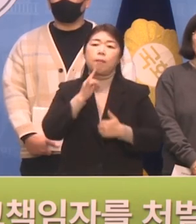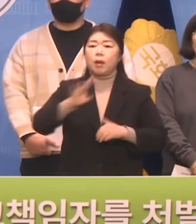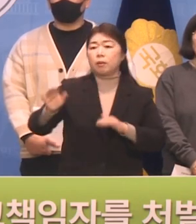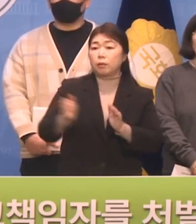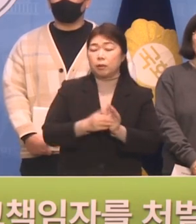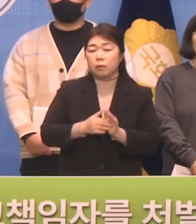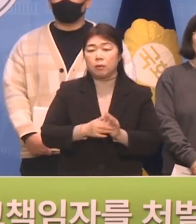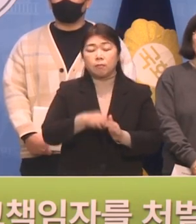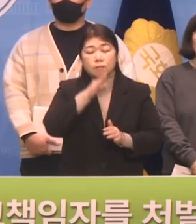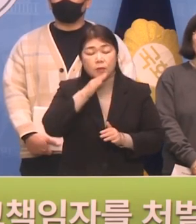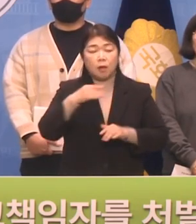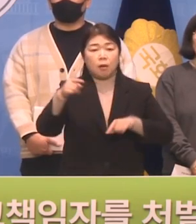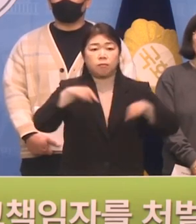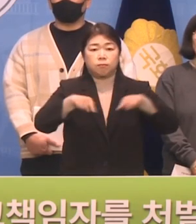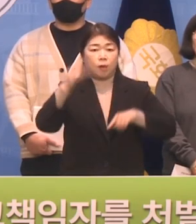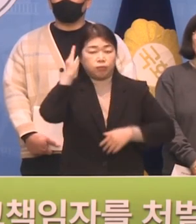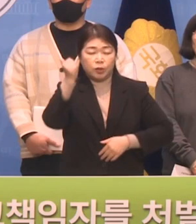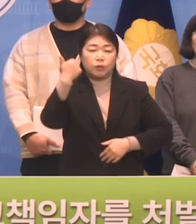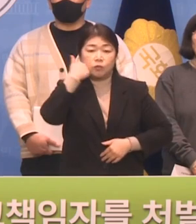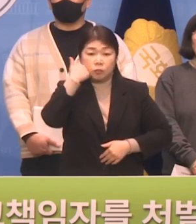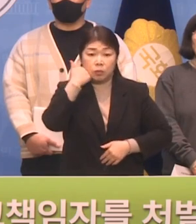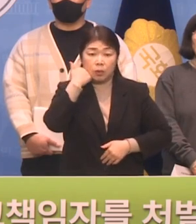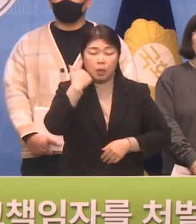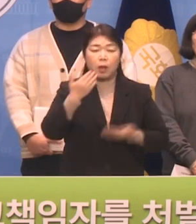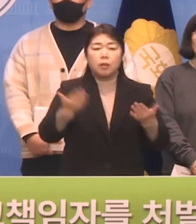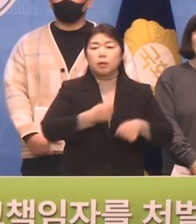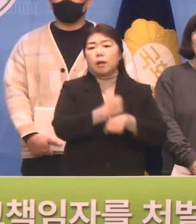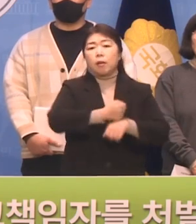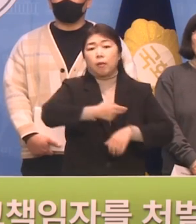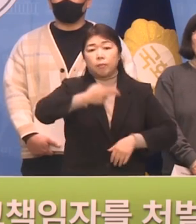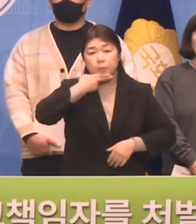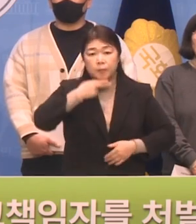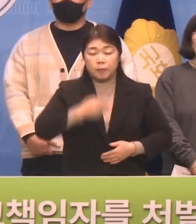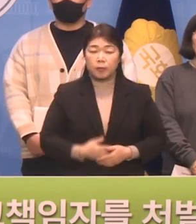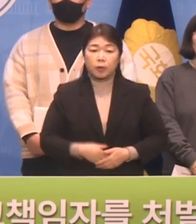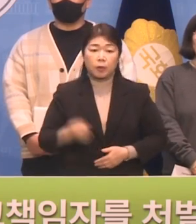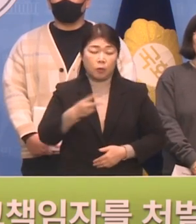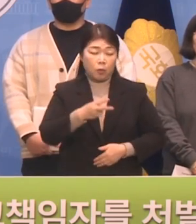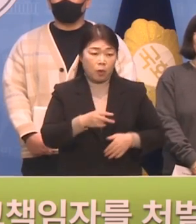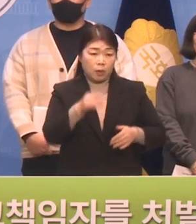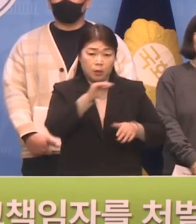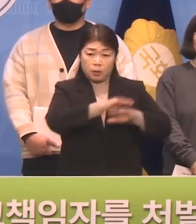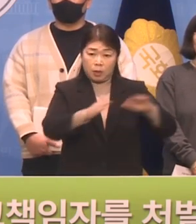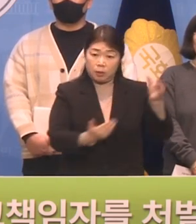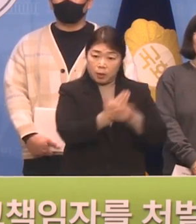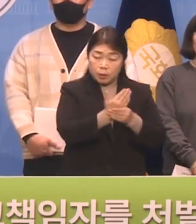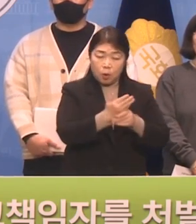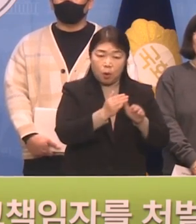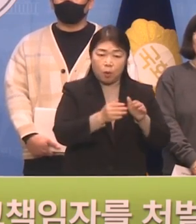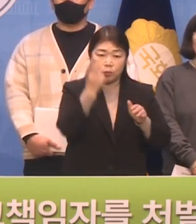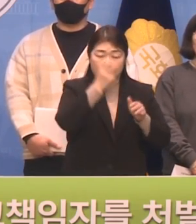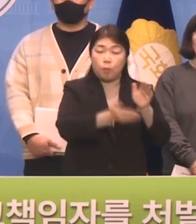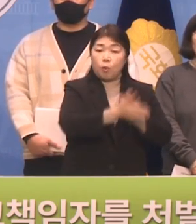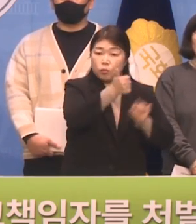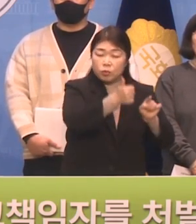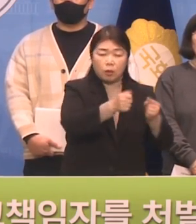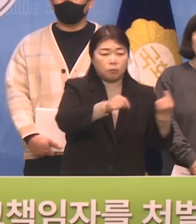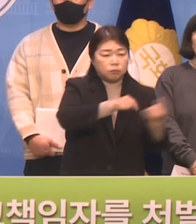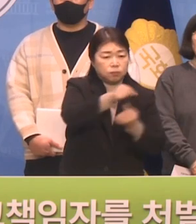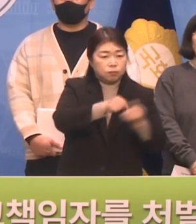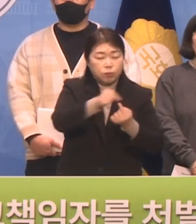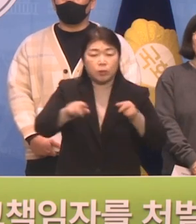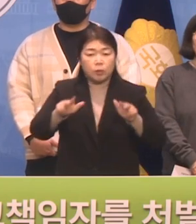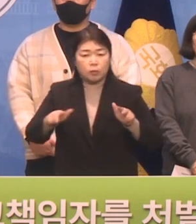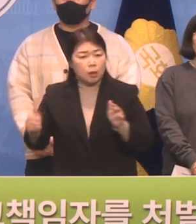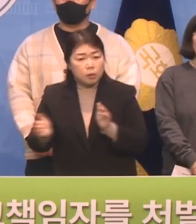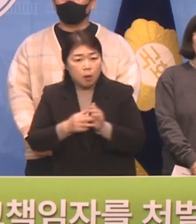그리고 컨트롤타워의 역할을 제대로 수행하지 못했습니다. 그리고 제대본이 실질적으로 어떻게 가동되었는지는